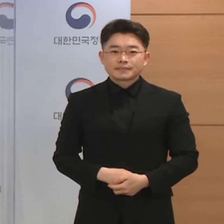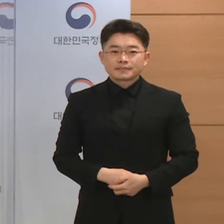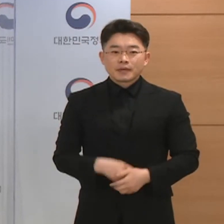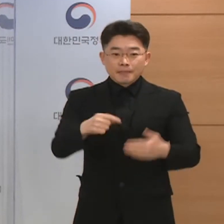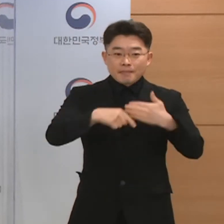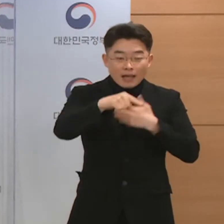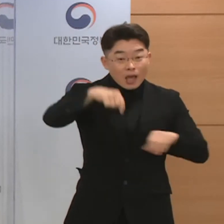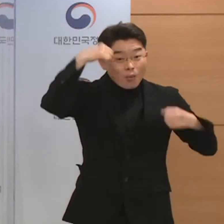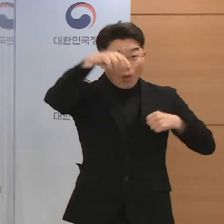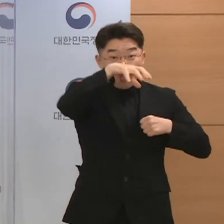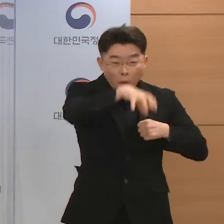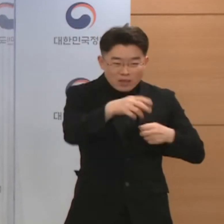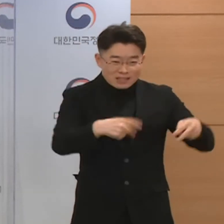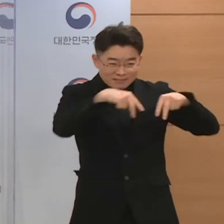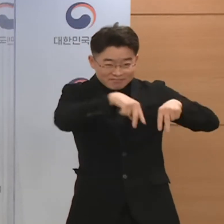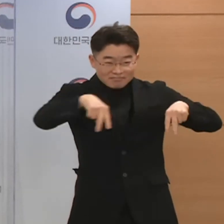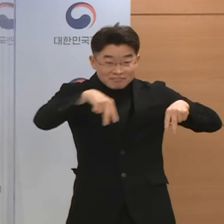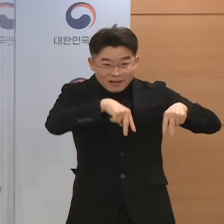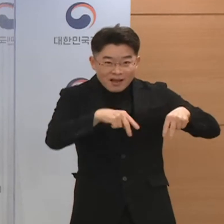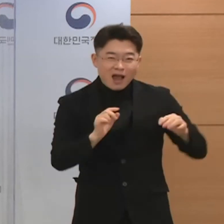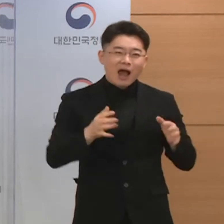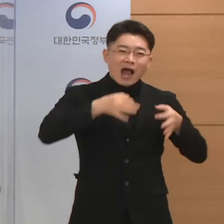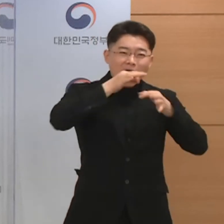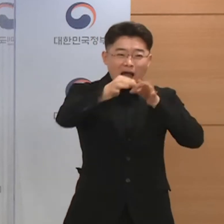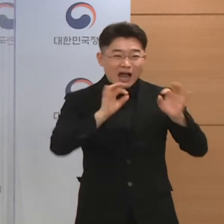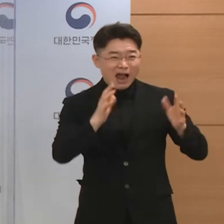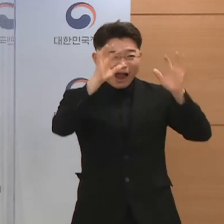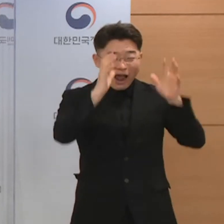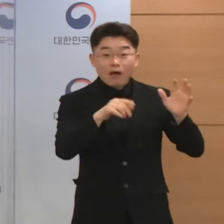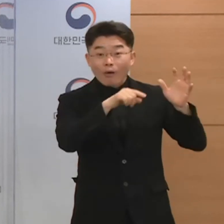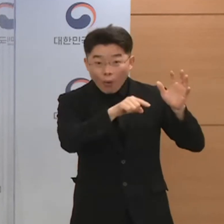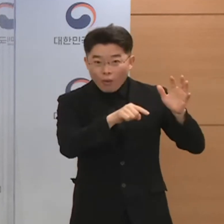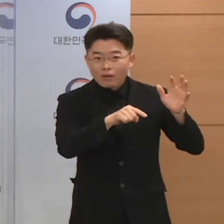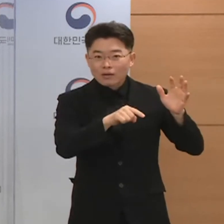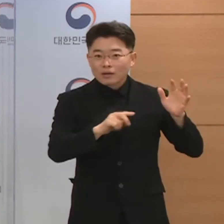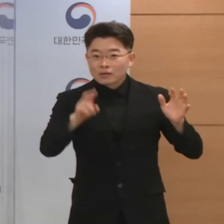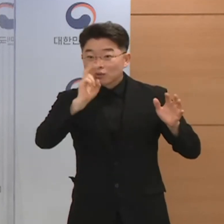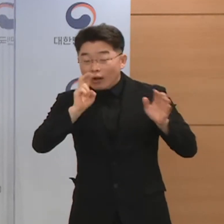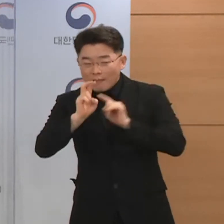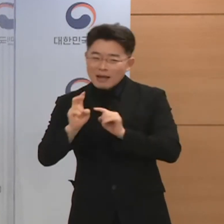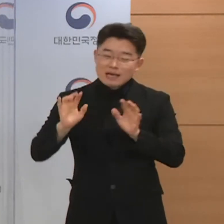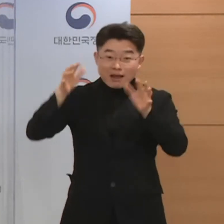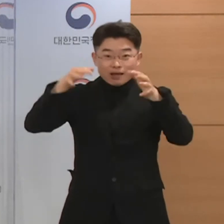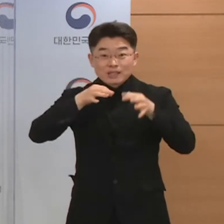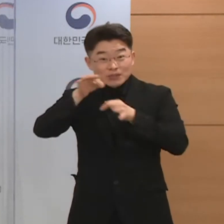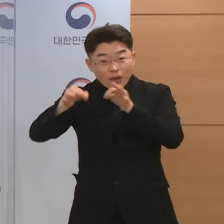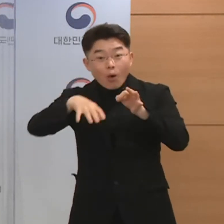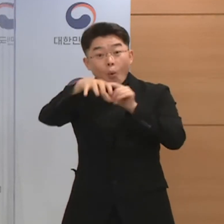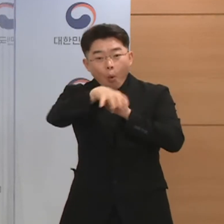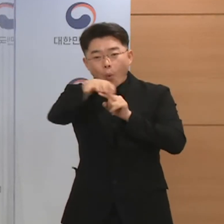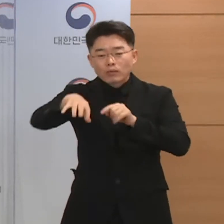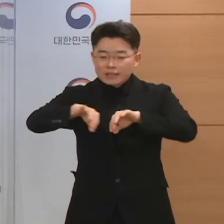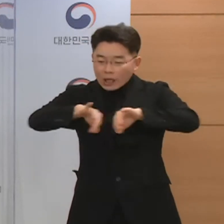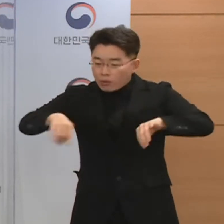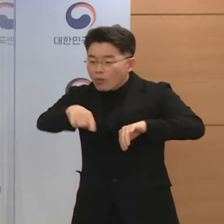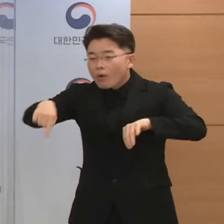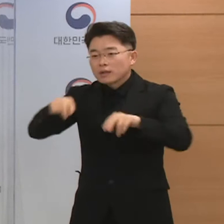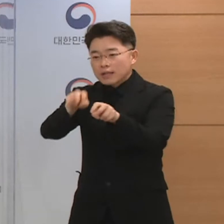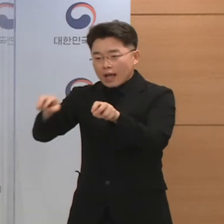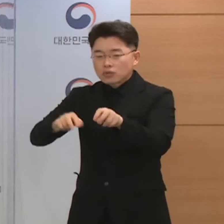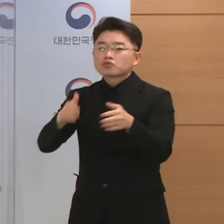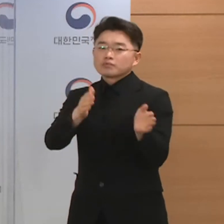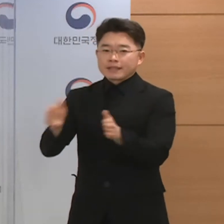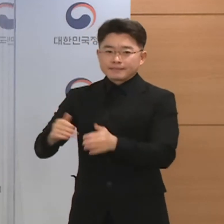대중공연 시에 스탠딩 관람과 함성, 합창 등이 가능한 별도 구역 운영도 검토할 계획입니다.